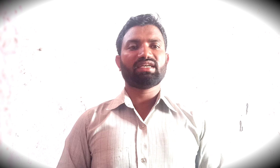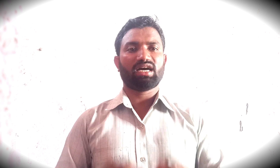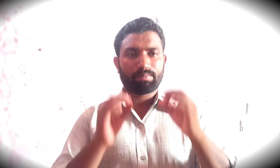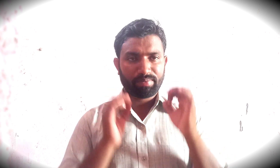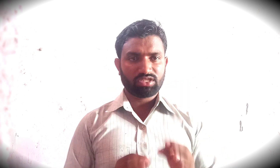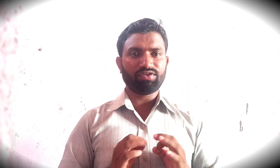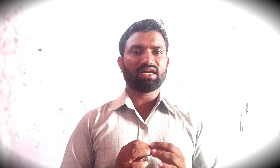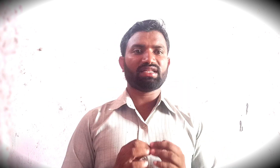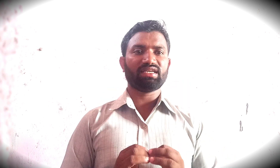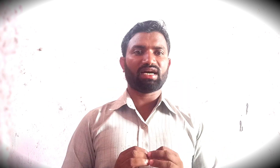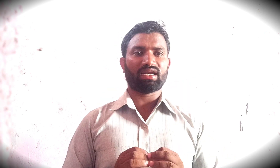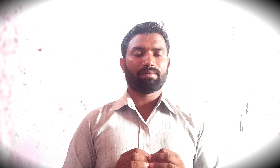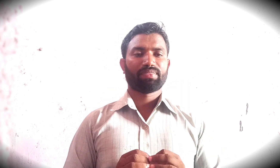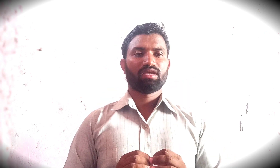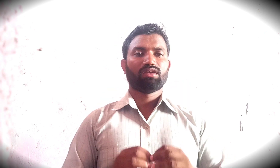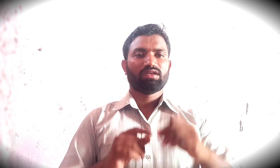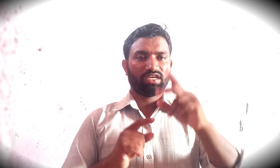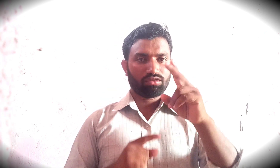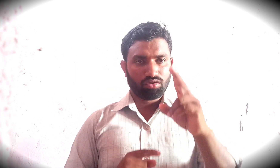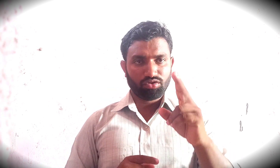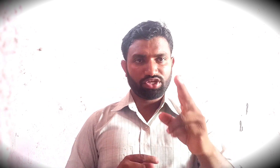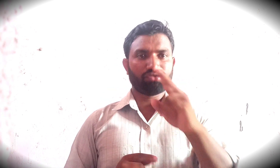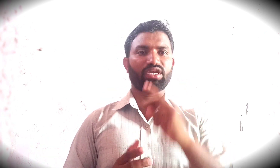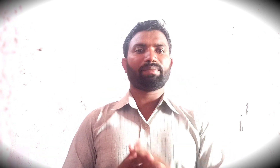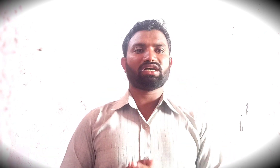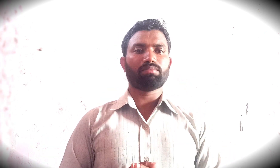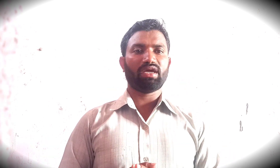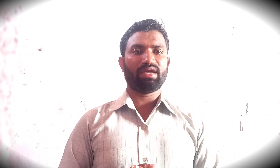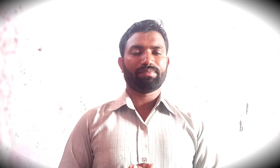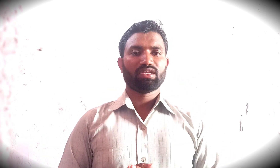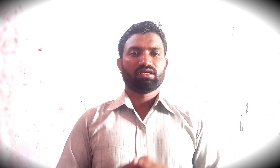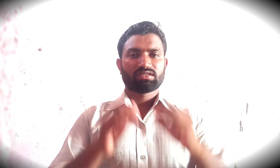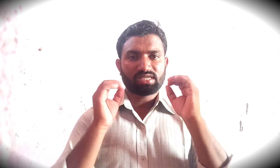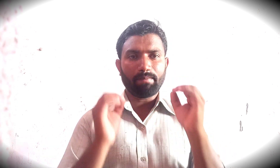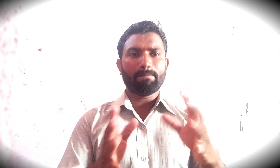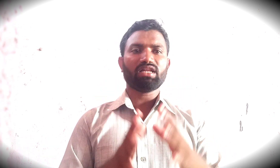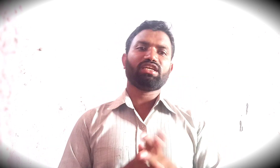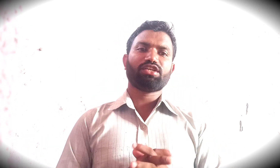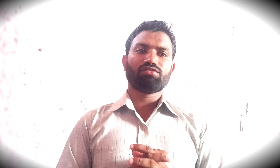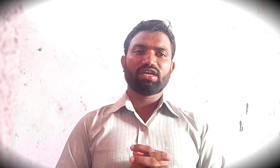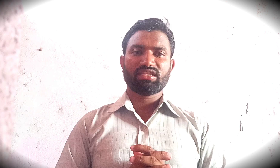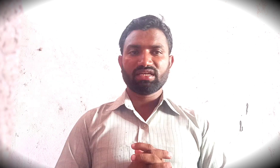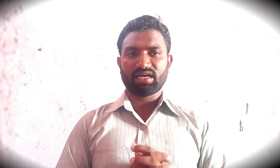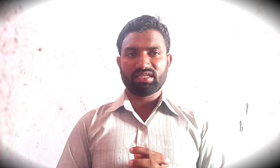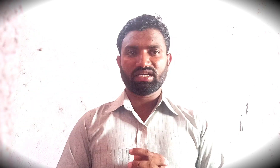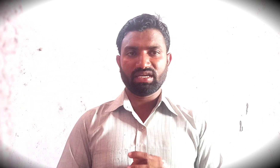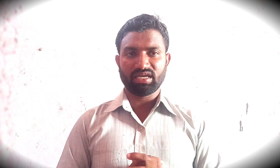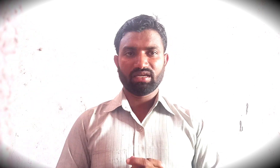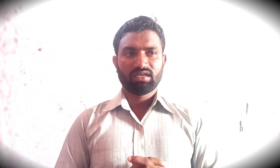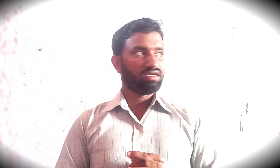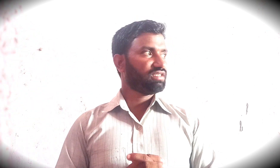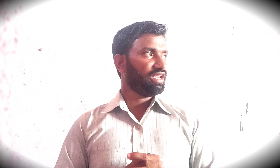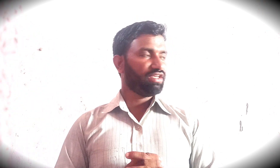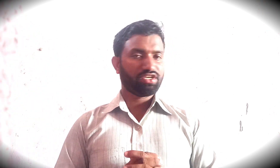अधिकार, पृथ्वी का अधिकार, ये दोनों यीशु के पास में है। सब बातें यीशु के अधीन कर दी गई है। इसीलिए यीशु